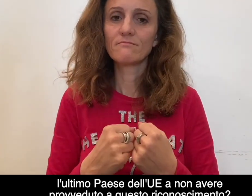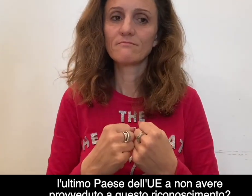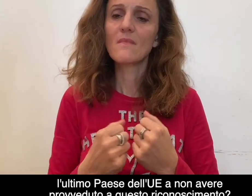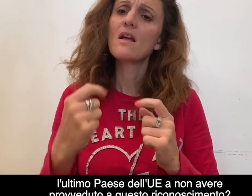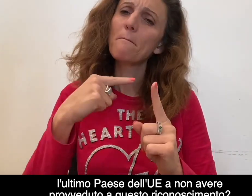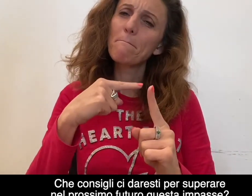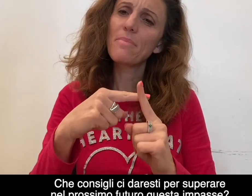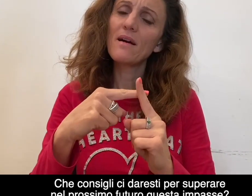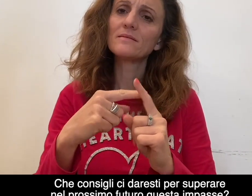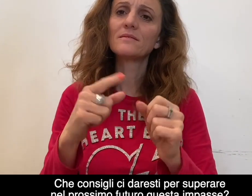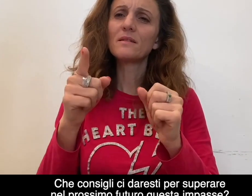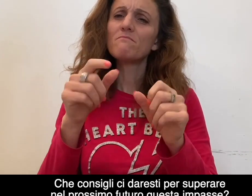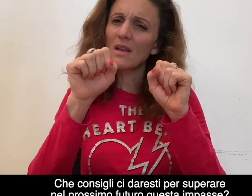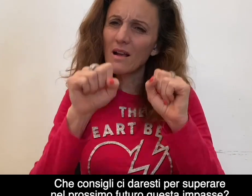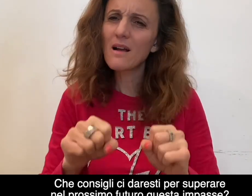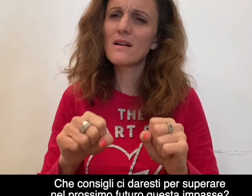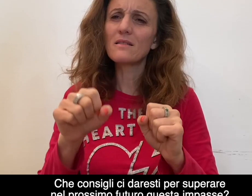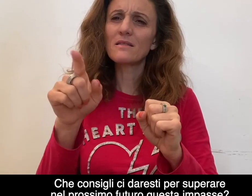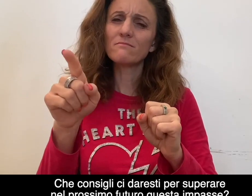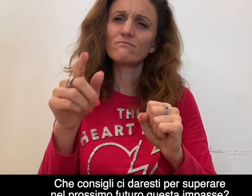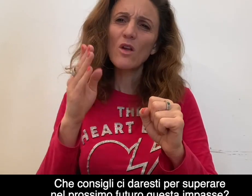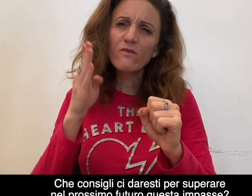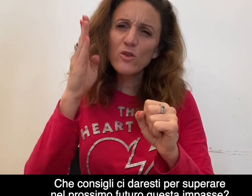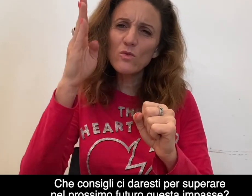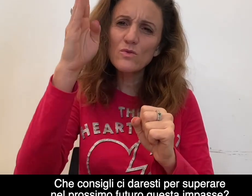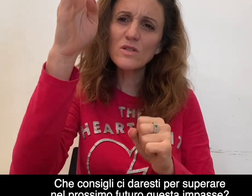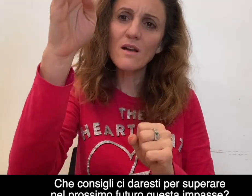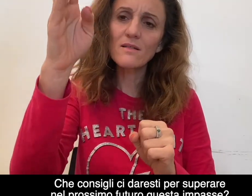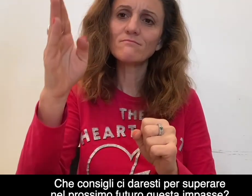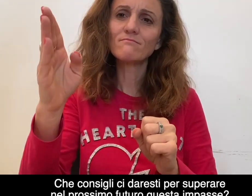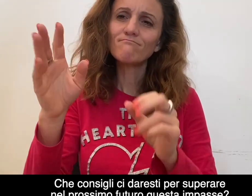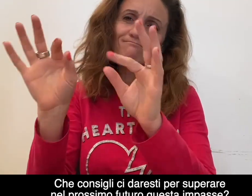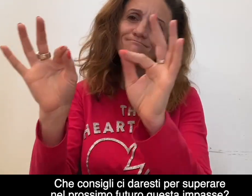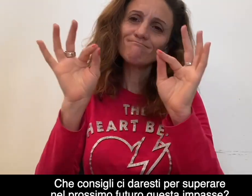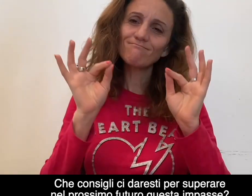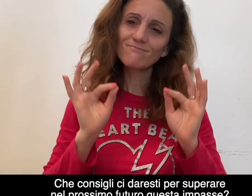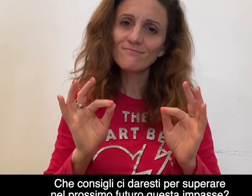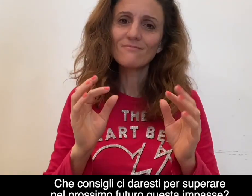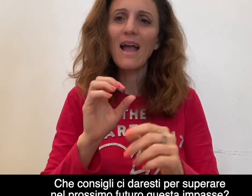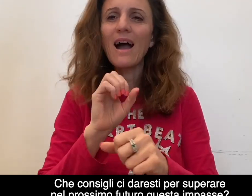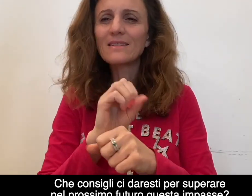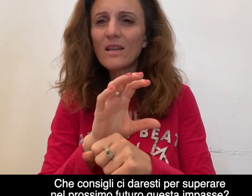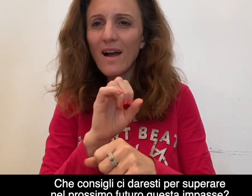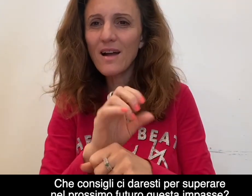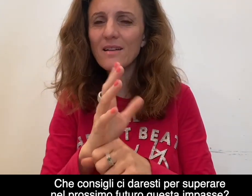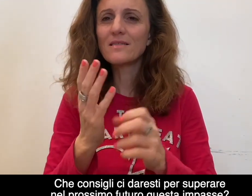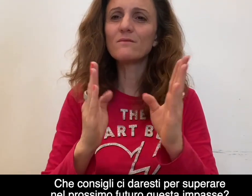inoltre vorremmo chiederti anche quali consigli daresti per superare nel prossimo